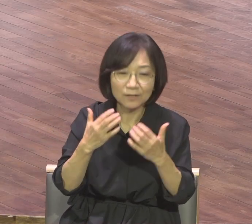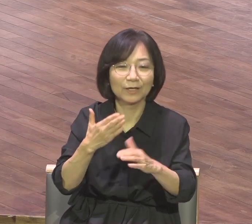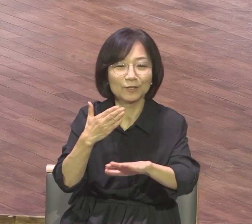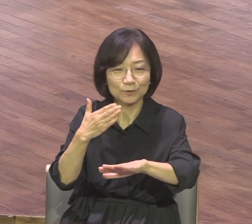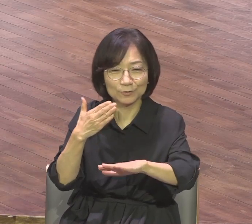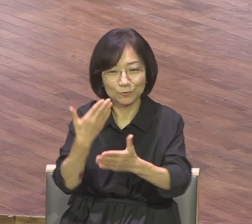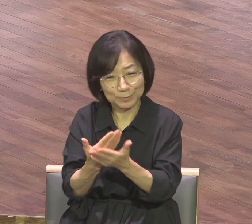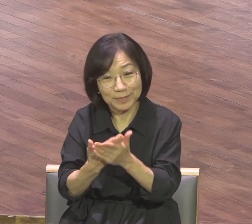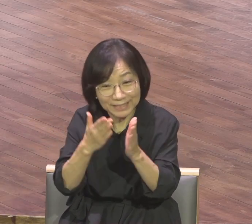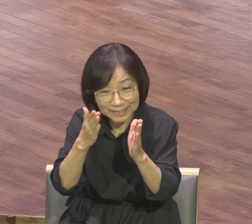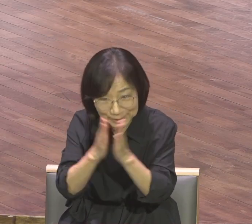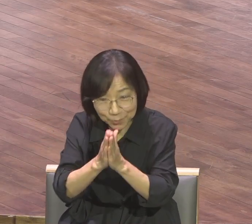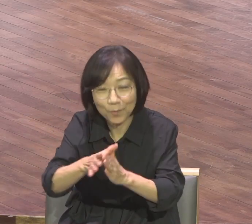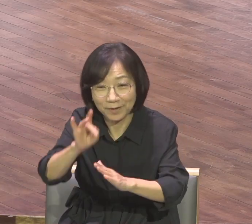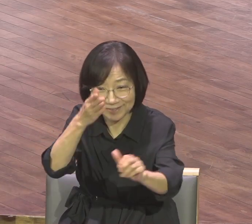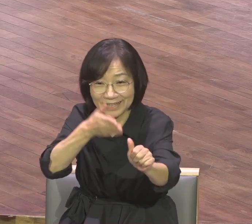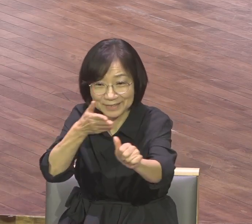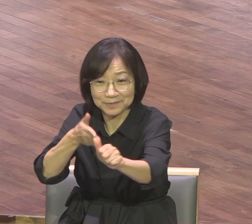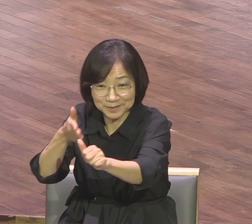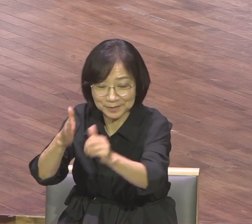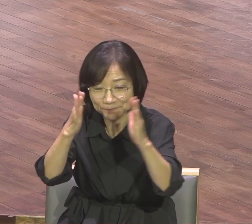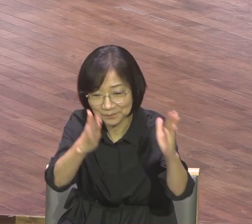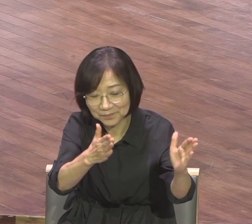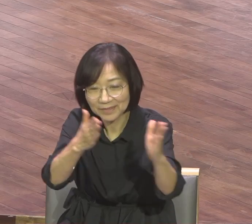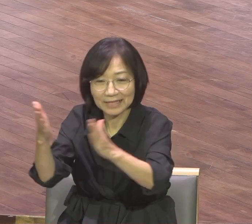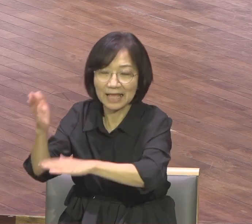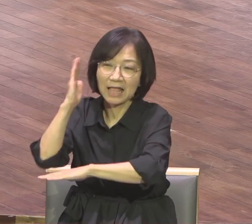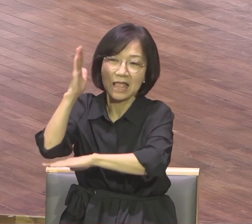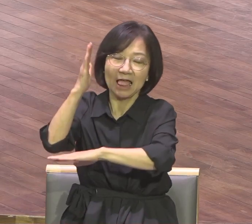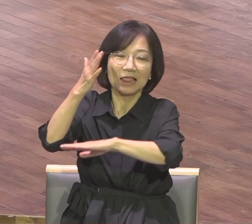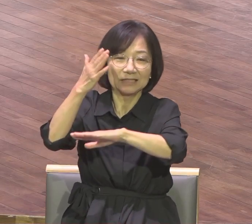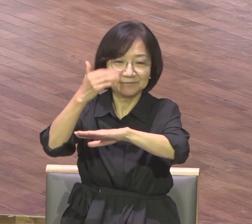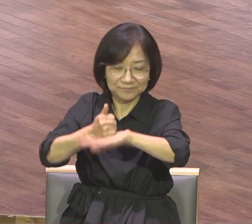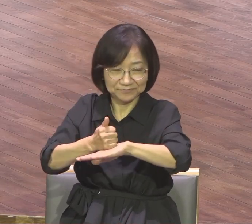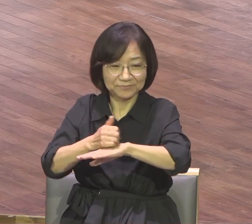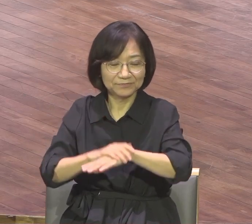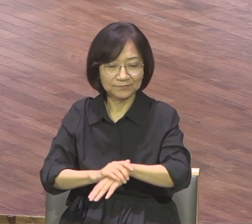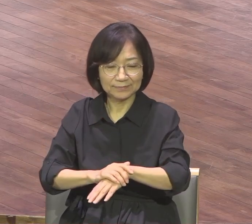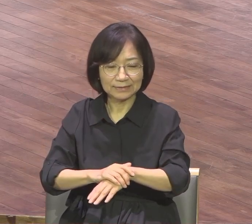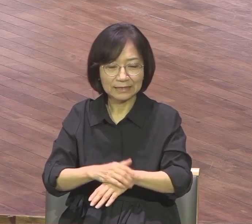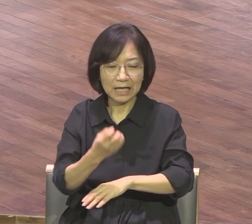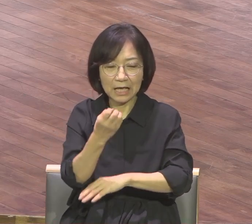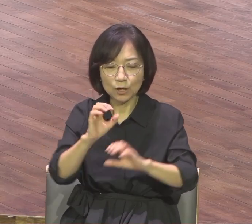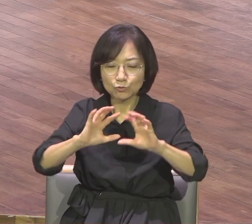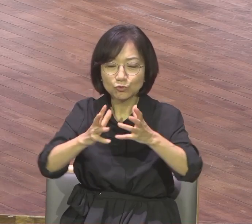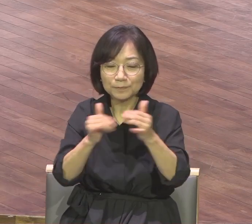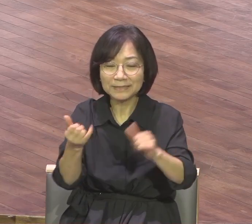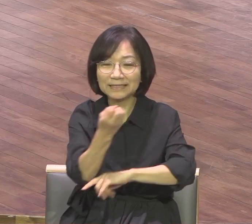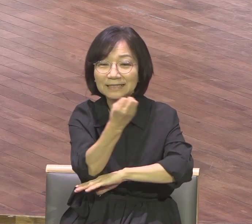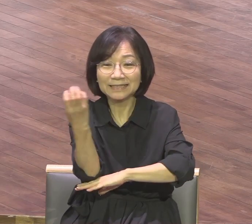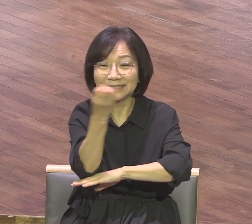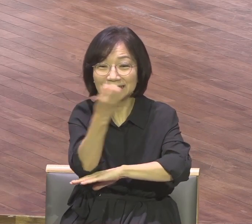결론입니다. 국민일보 계좌시에서 나온 내용인데요.